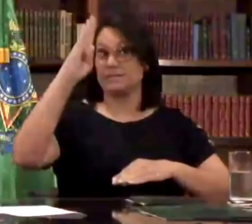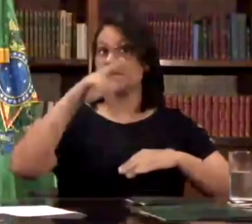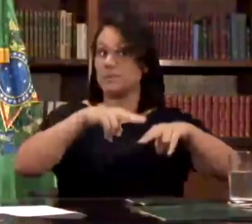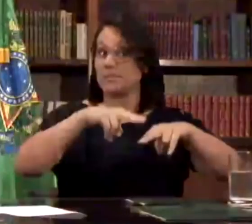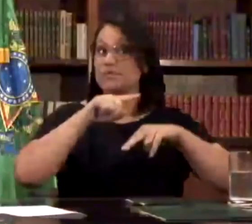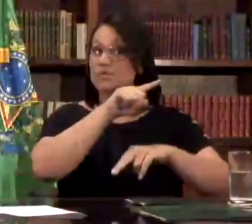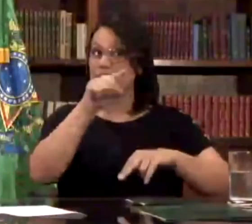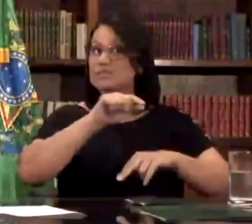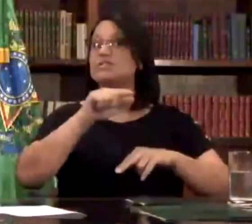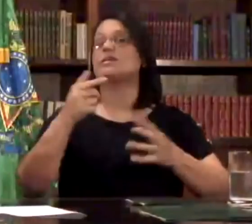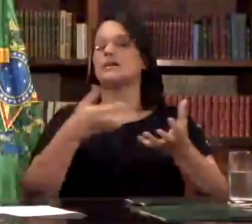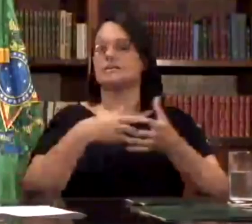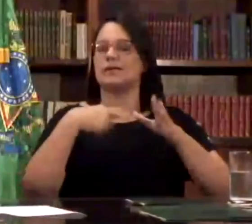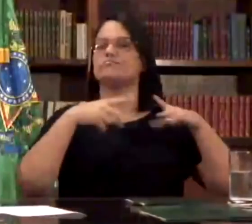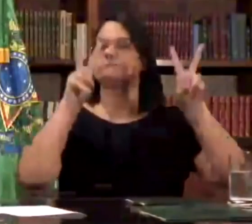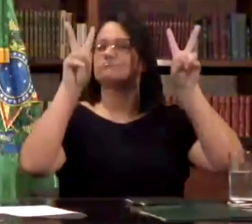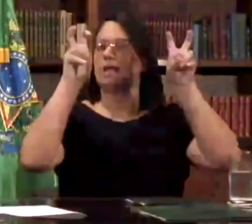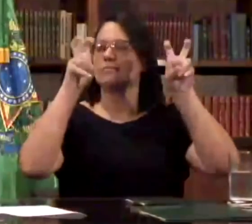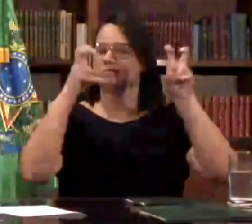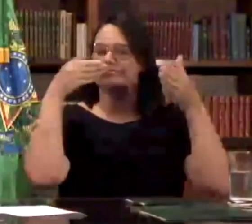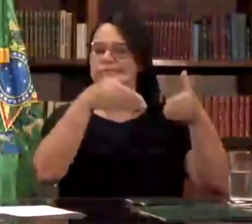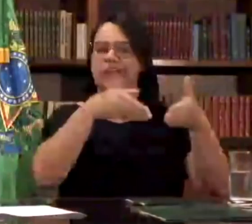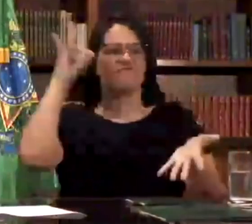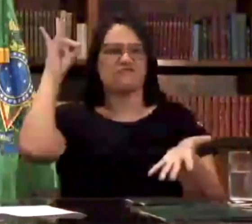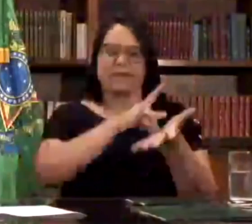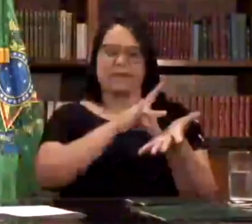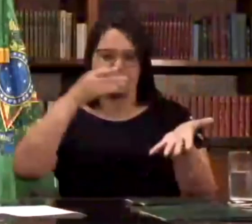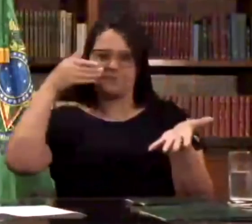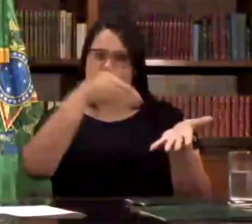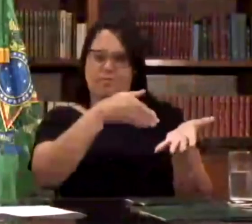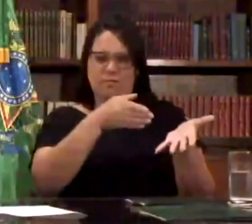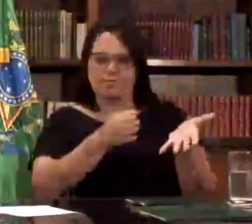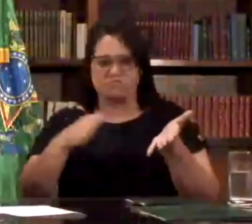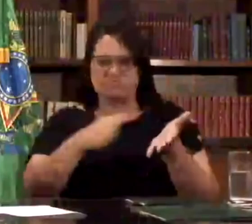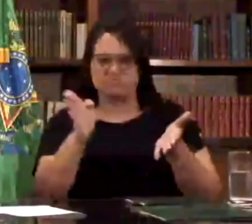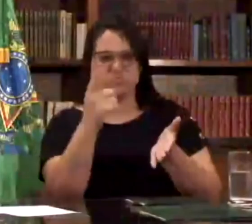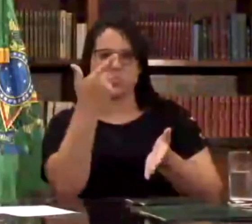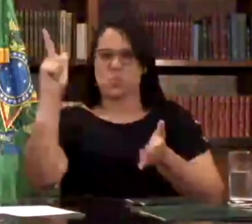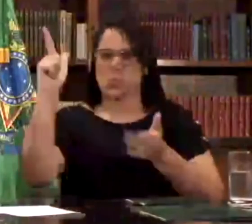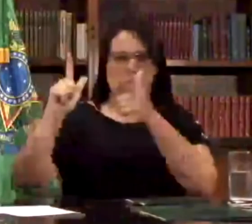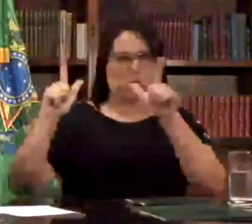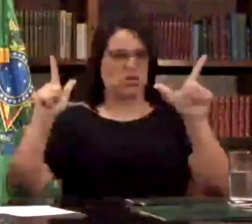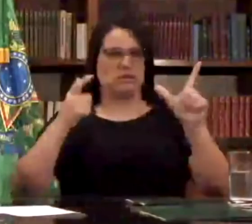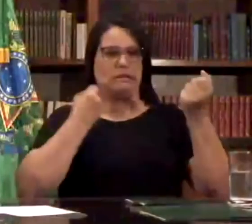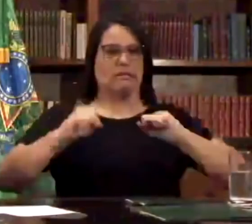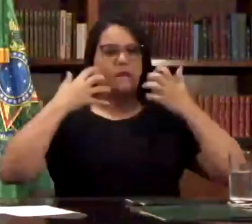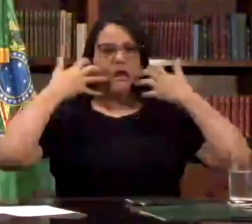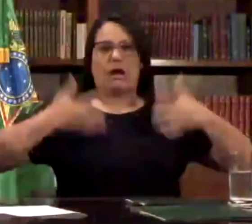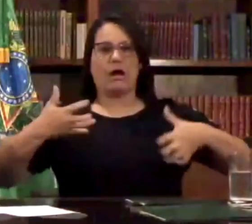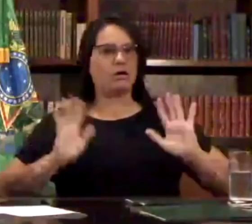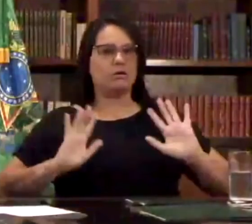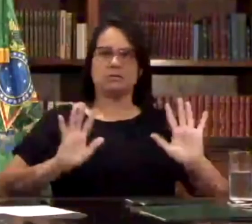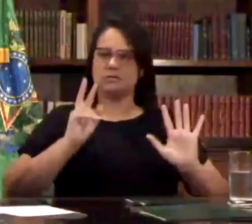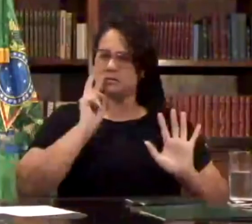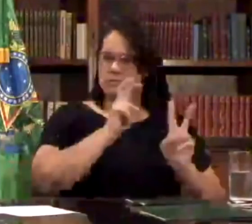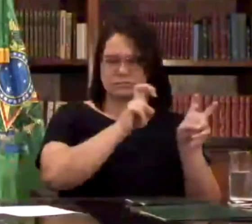linha que vocês têm adotado. A verdade acima de tudo, não entrando numa certa histeria como